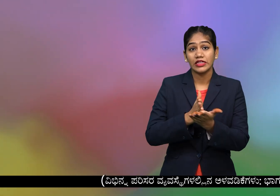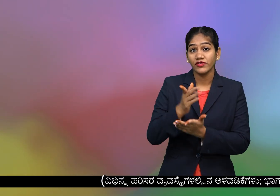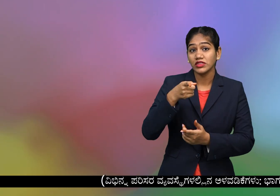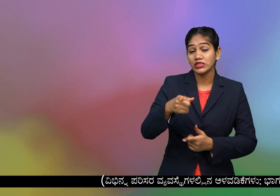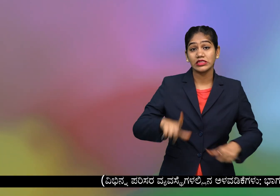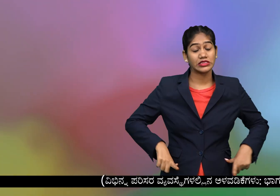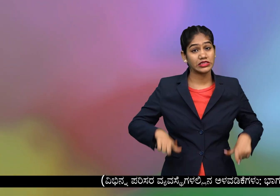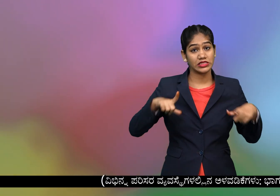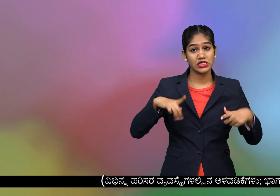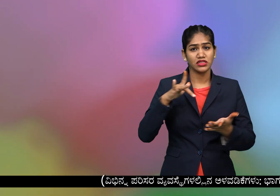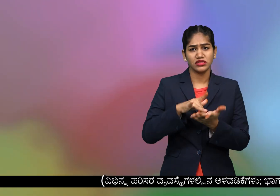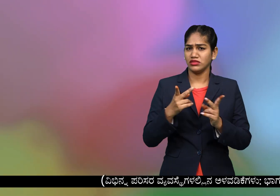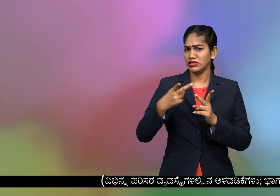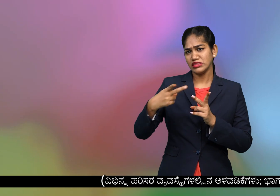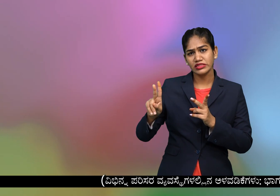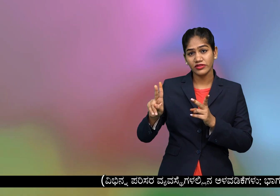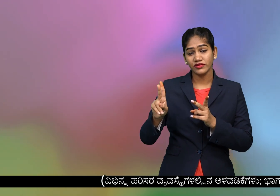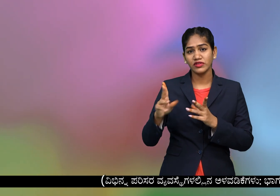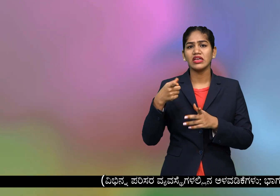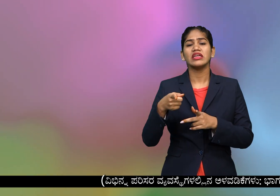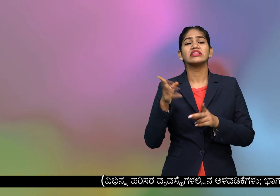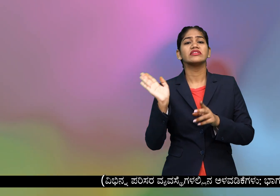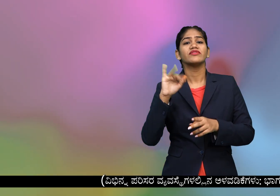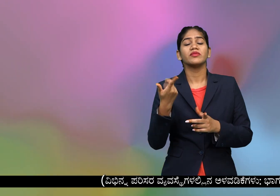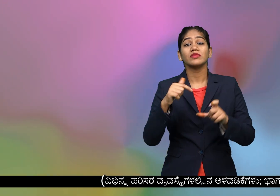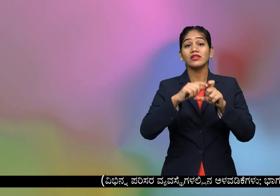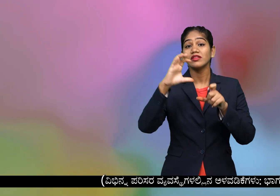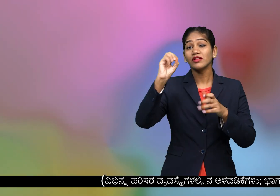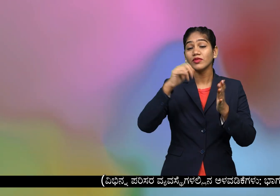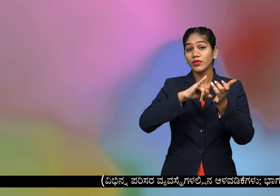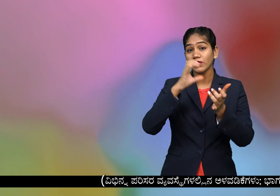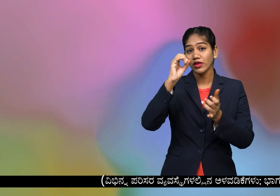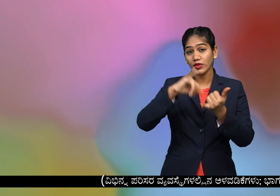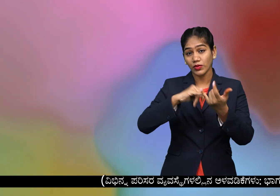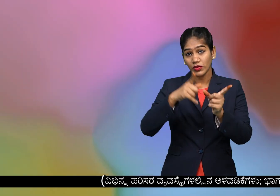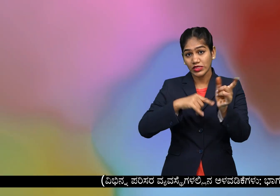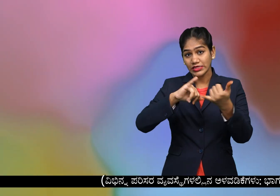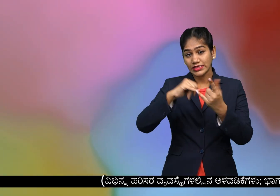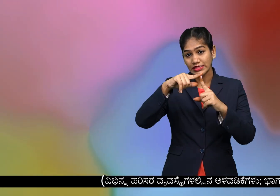ವಿಭಿನ್ನ ಪರಿಸರ ವ್ಯವಸ್ಥೆಗಳಲ್ಲಿನ ಅಳವಡಿಕೆಗಳು ಭಾಗ 2.